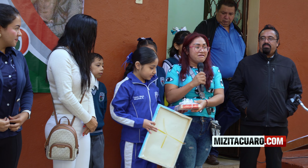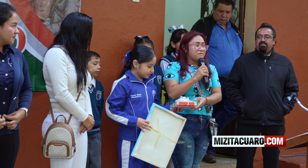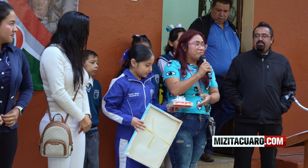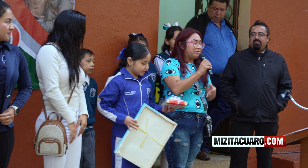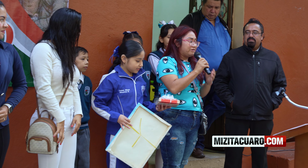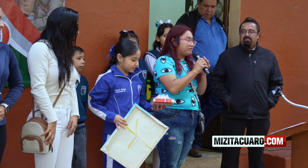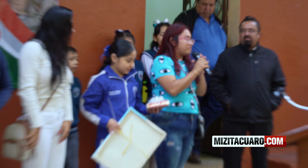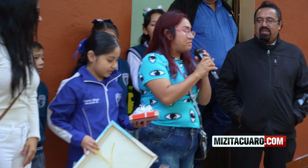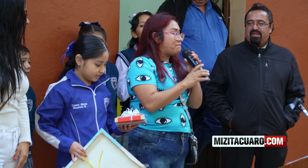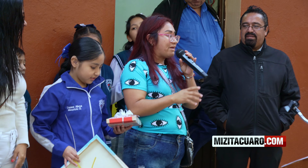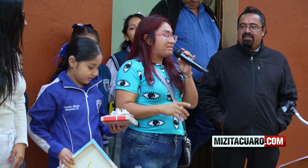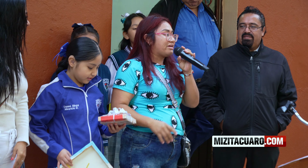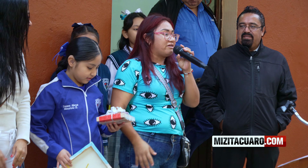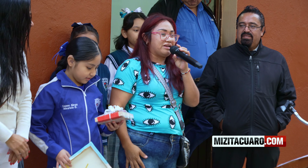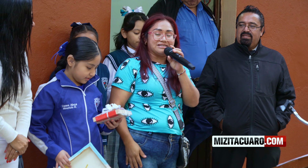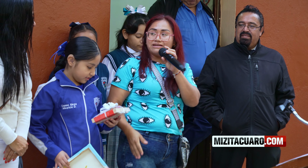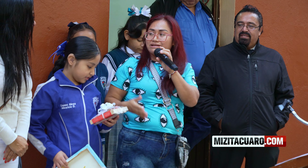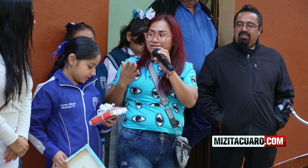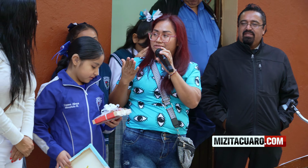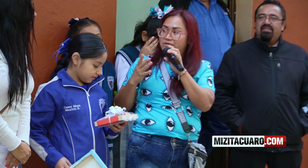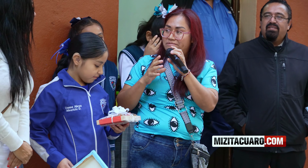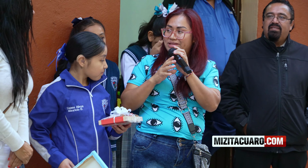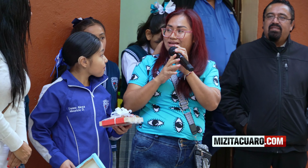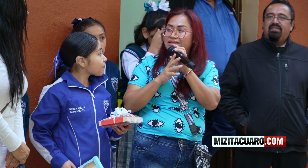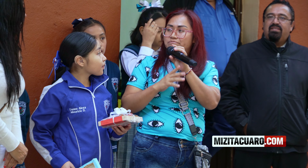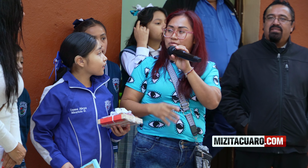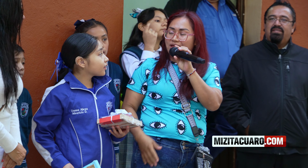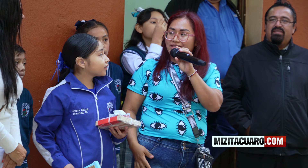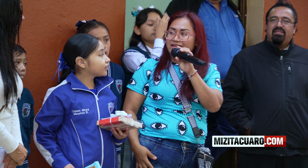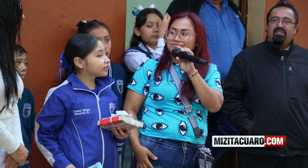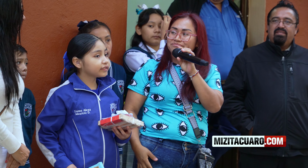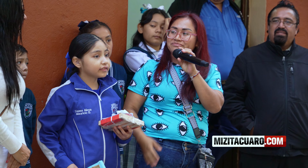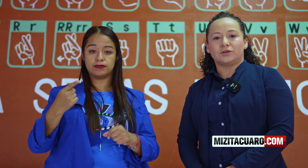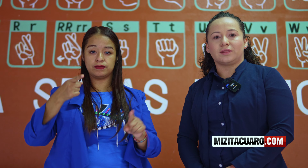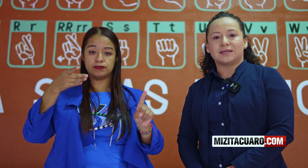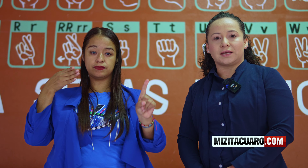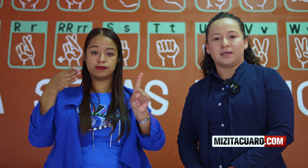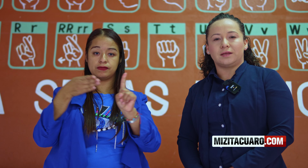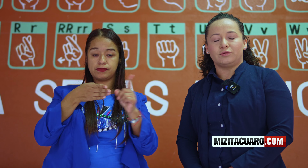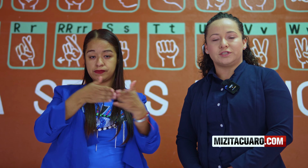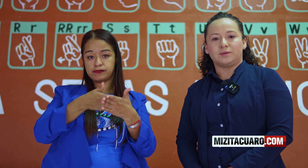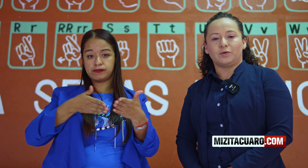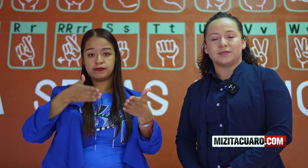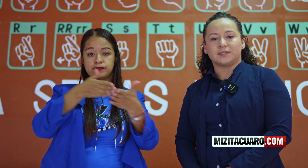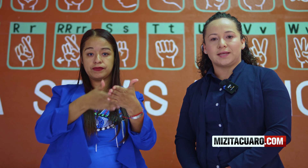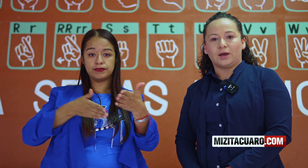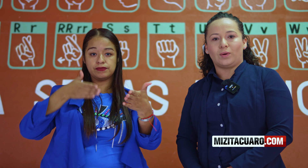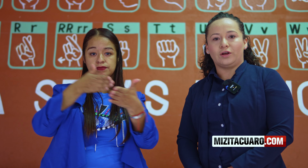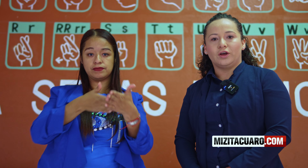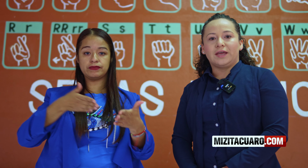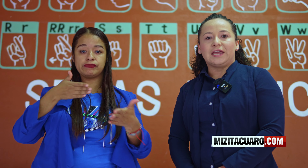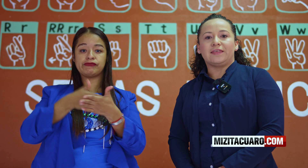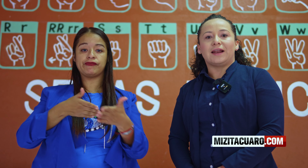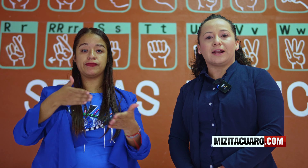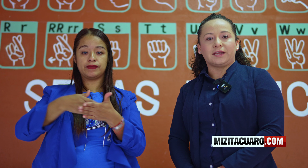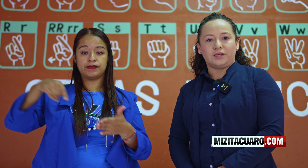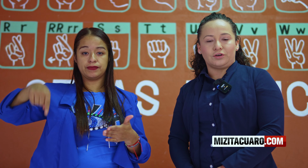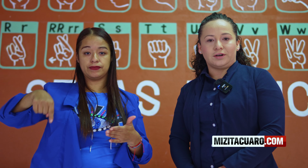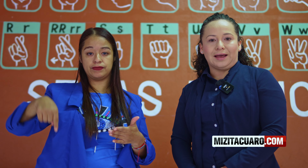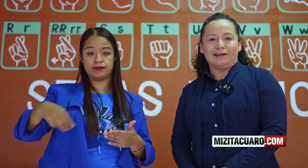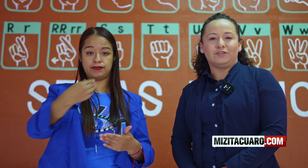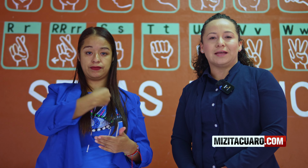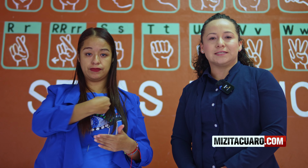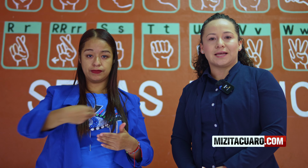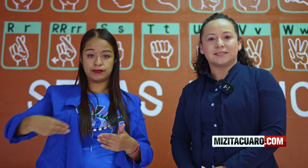sobre las necesidades y los retos que tienen las personas sordas de aquí del municipio de Zitácuaro y de la